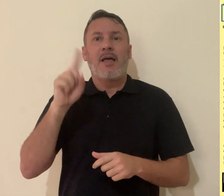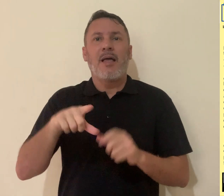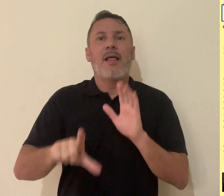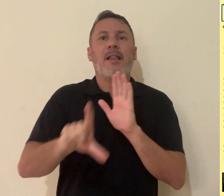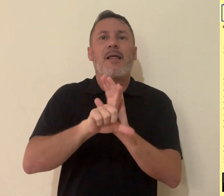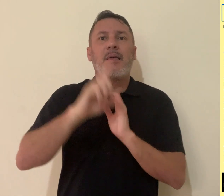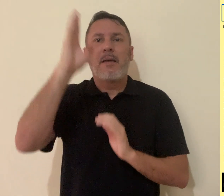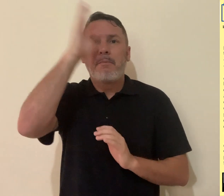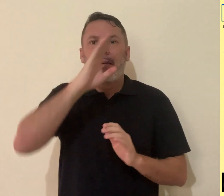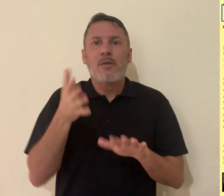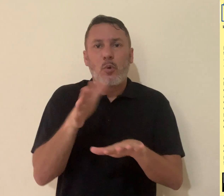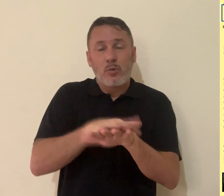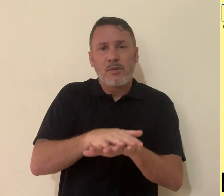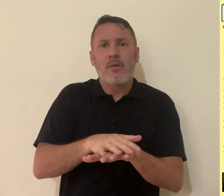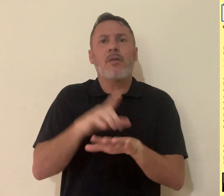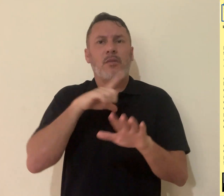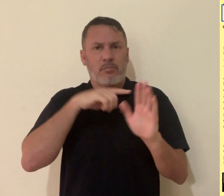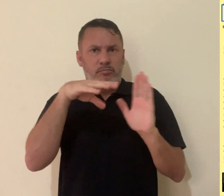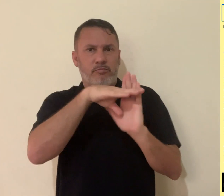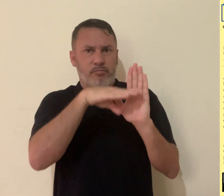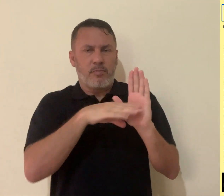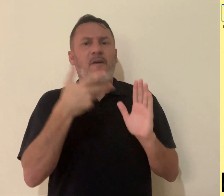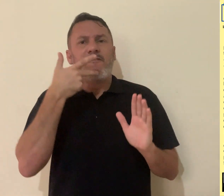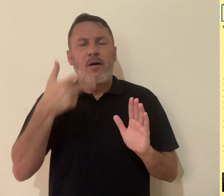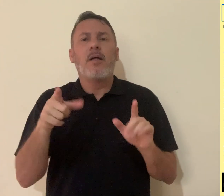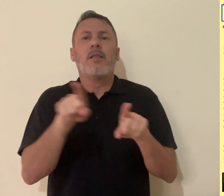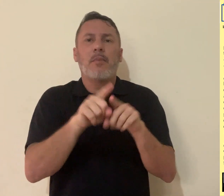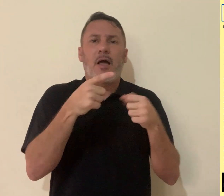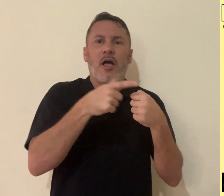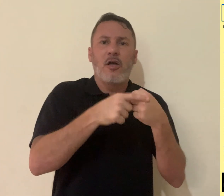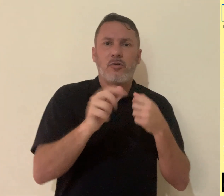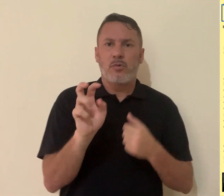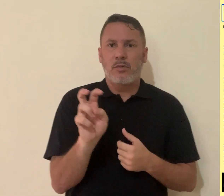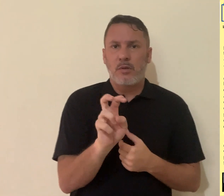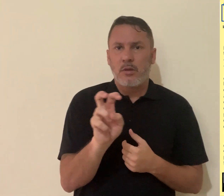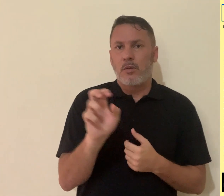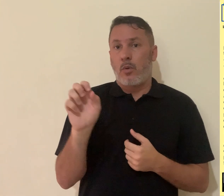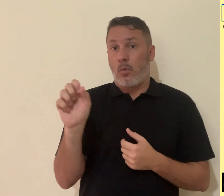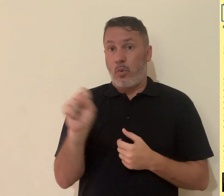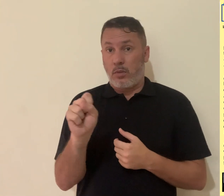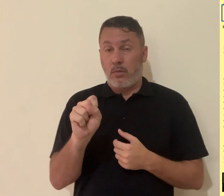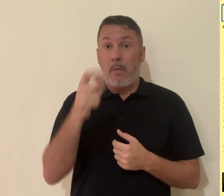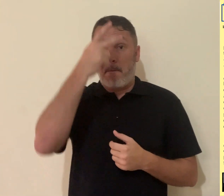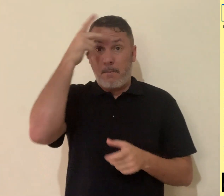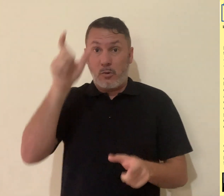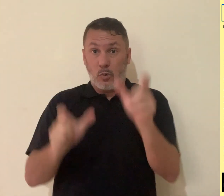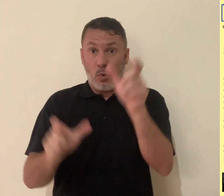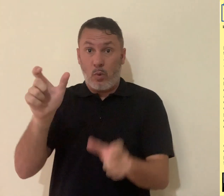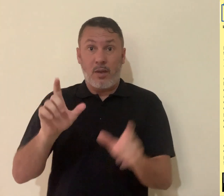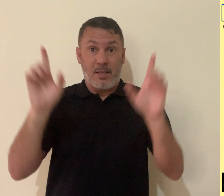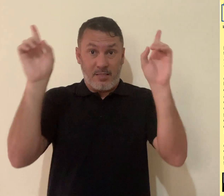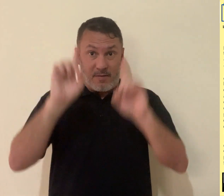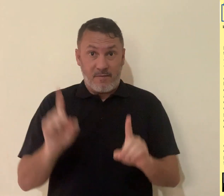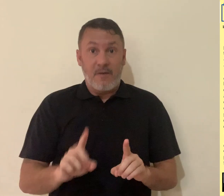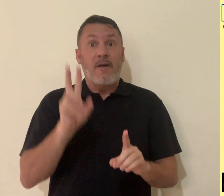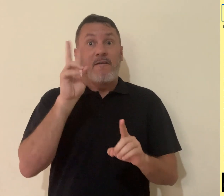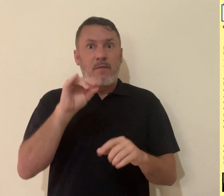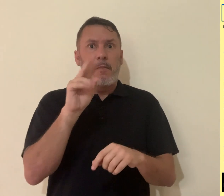lei brasileira de inclusão estabelece ainda nos seus artigos 5º eo 8º que a pessoa com